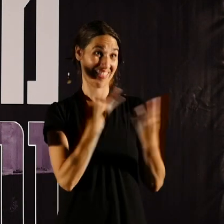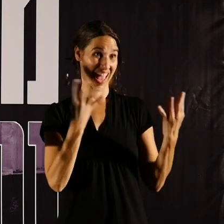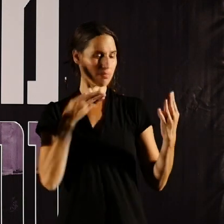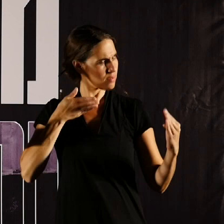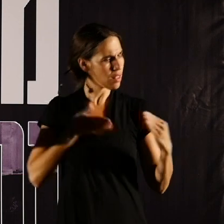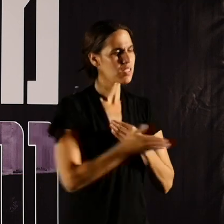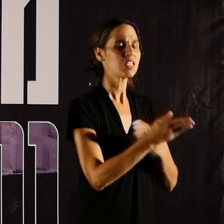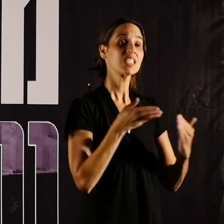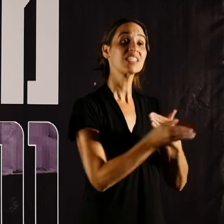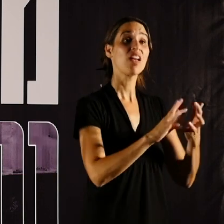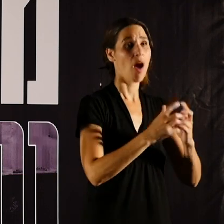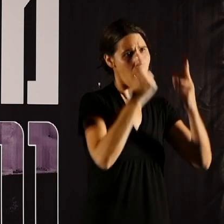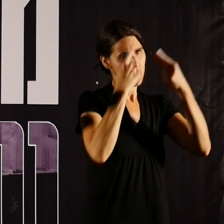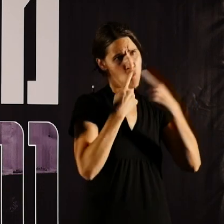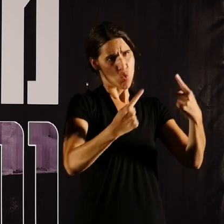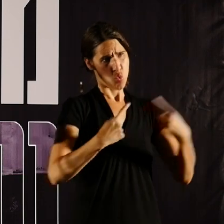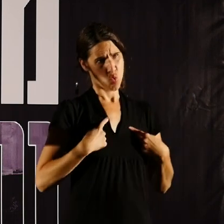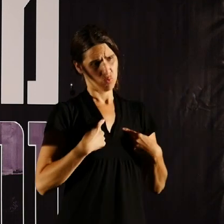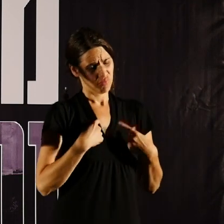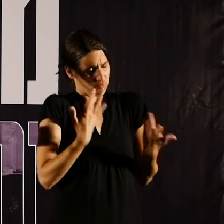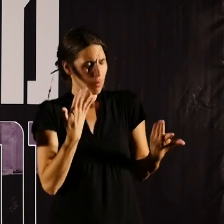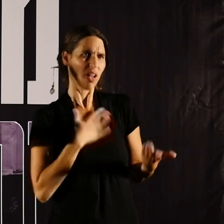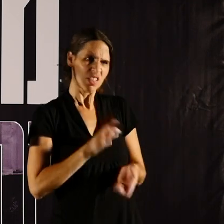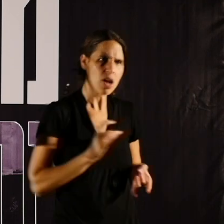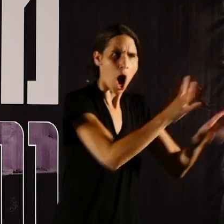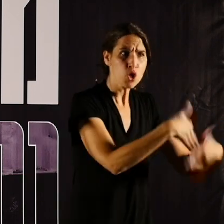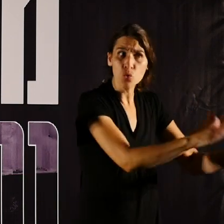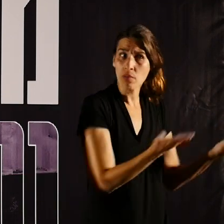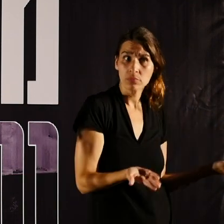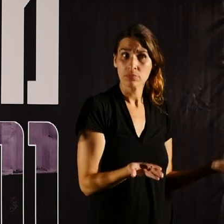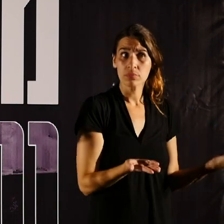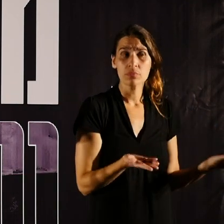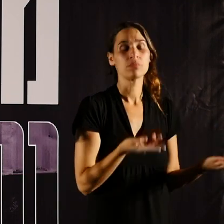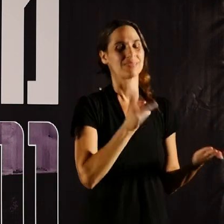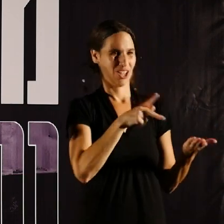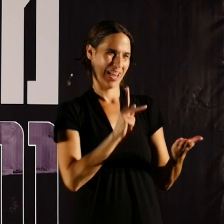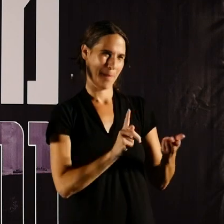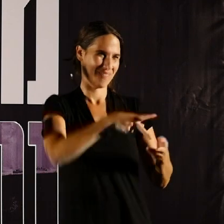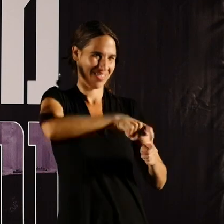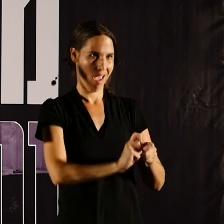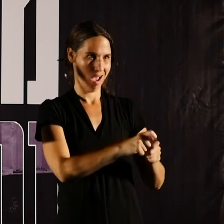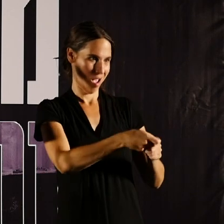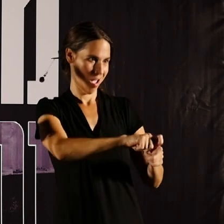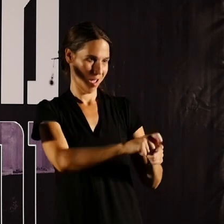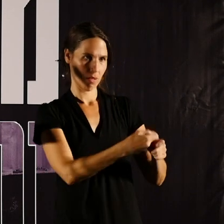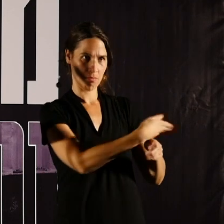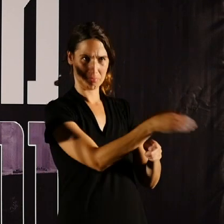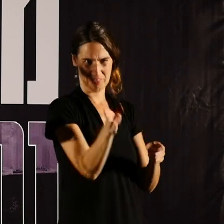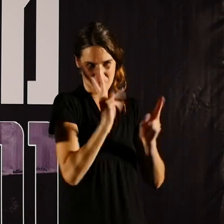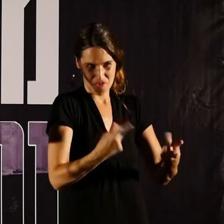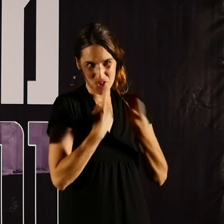לפאת של הכפר על דעת עצמי כי רציתי לגרש אותם יש יש לי מפתח שערים הרי אני יכול לפתוח את